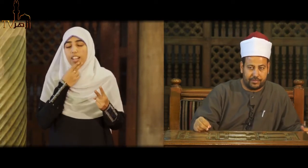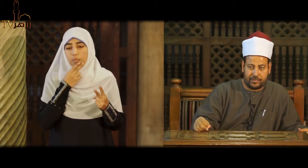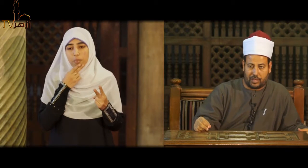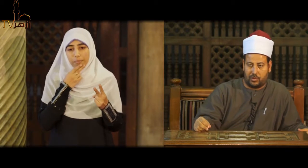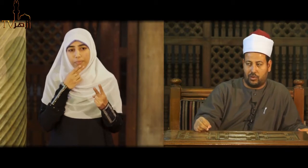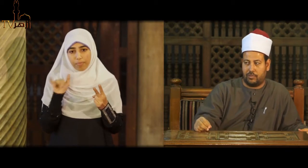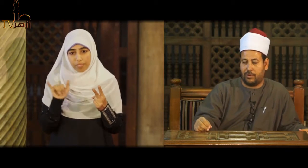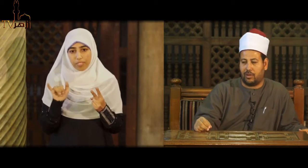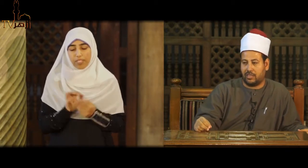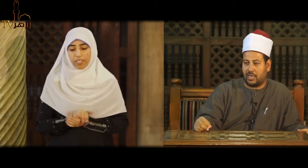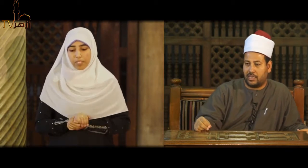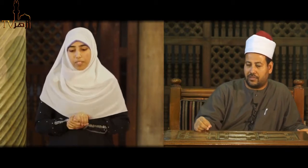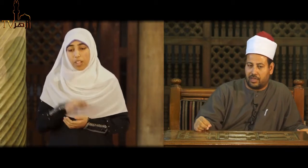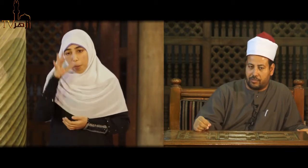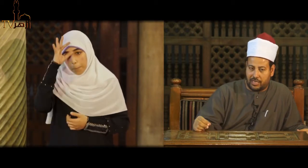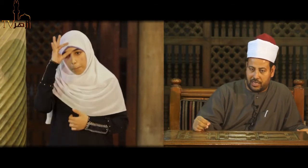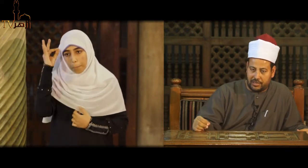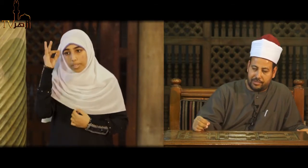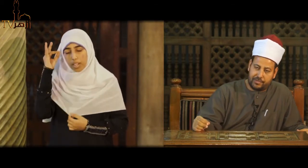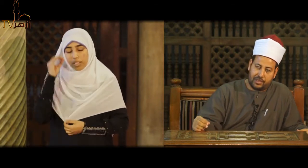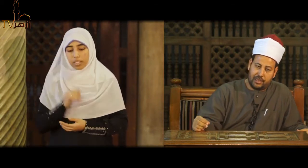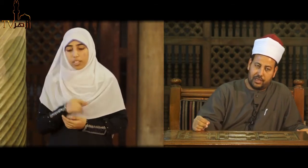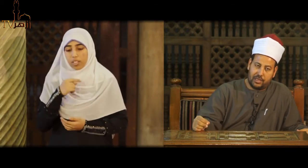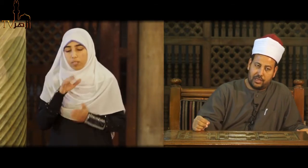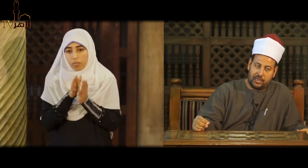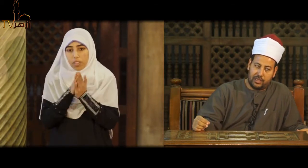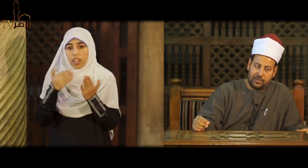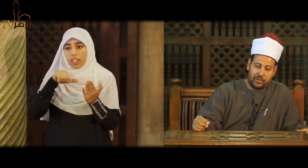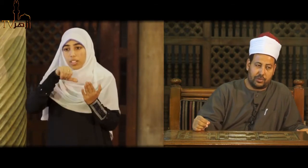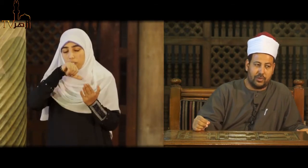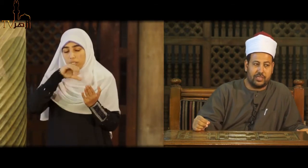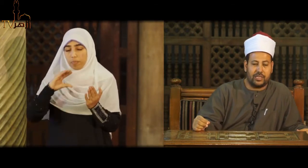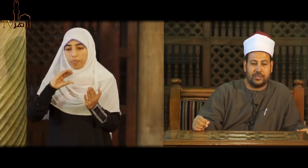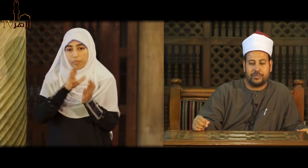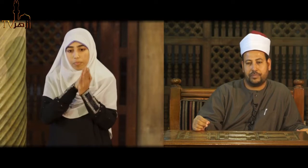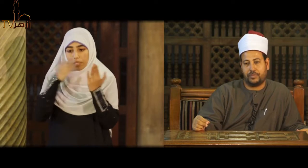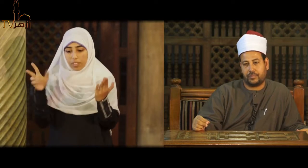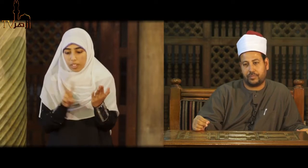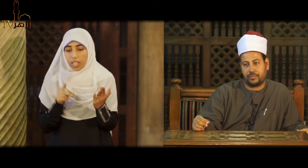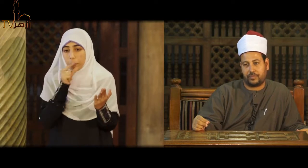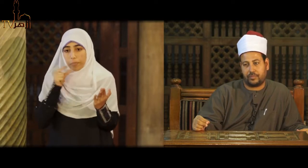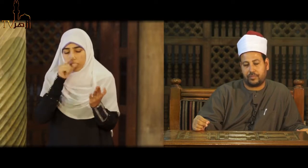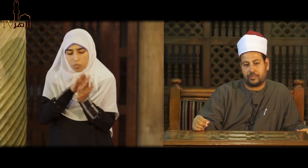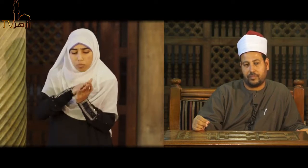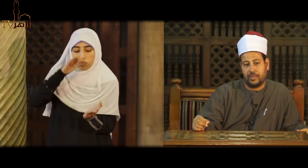فمثلا يقول الإمام الغزالي في الأربعين في أصول الدين: